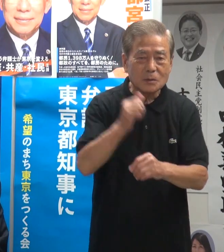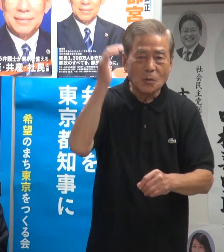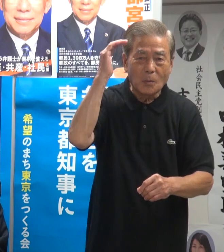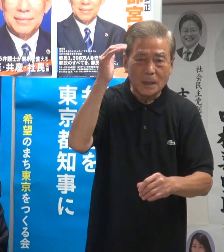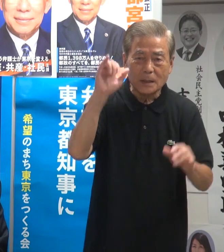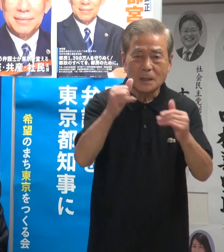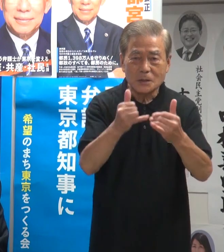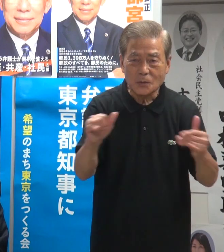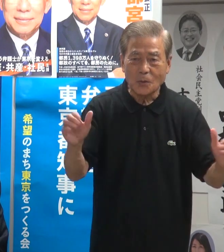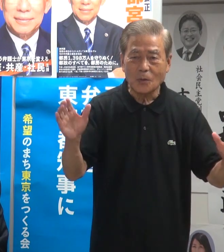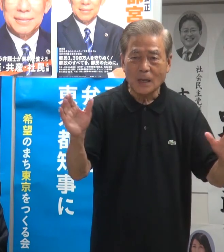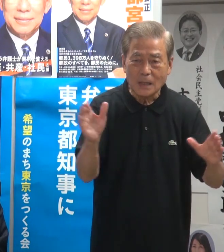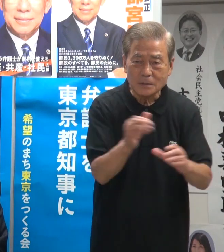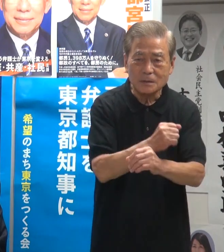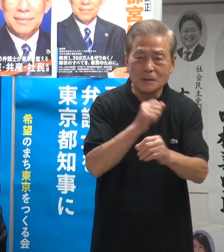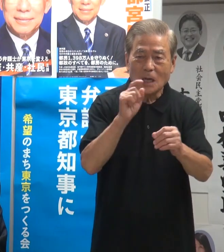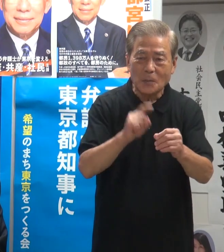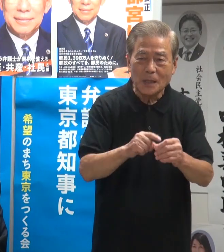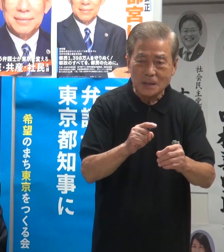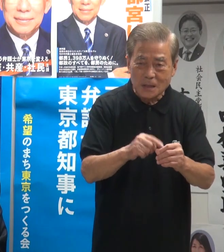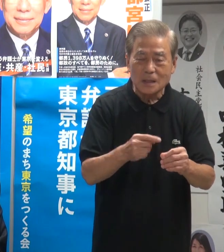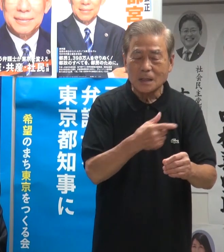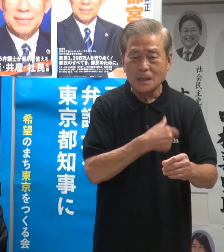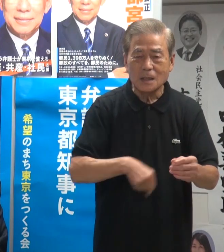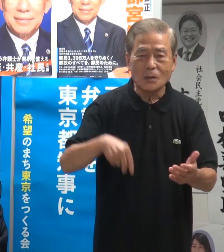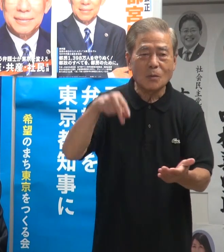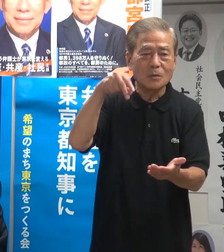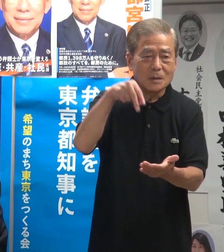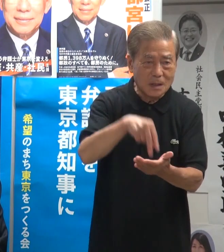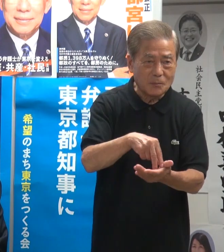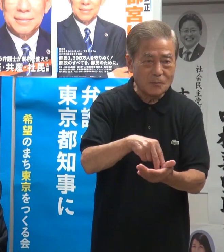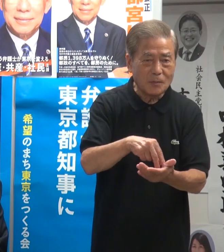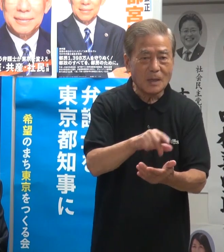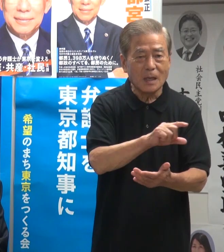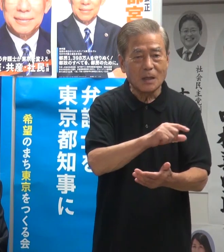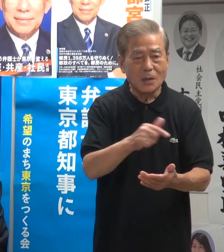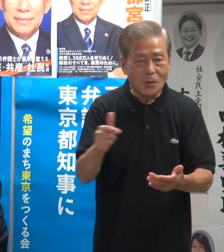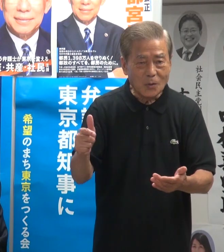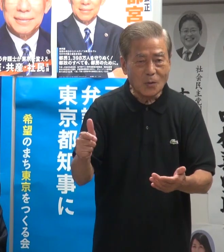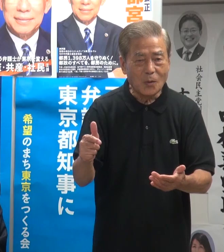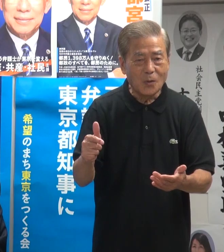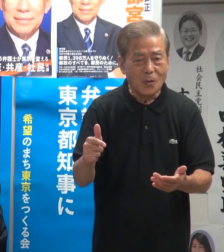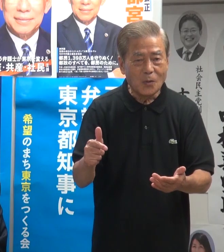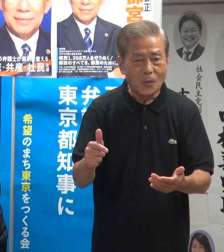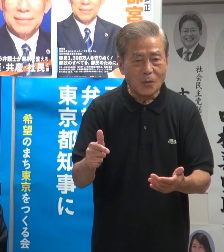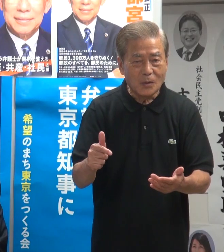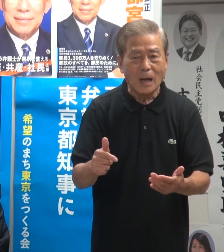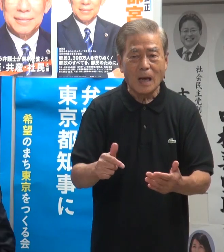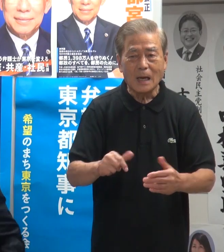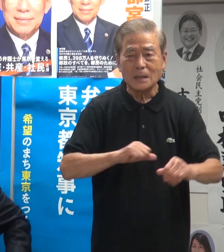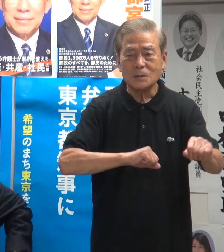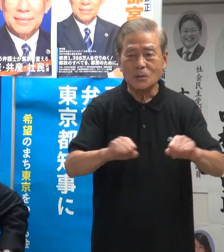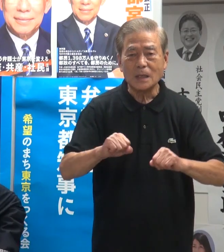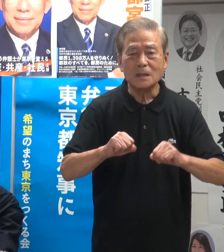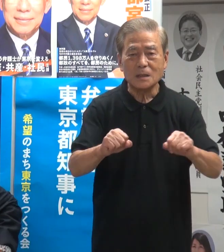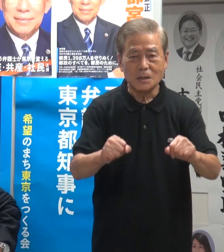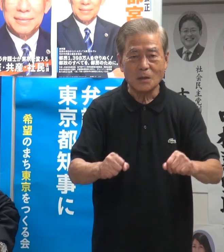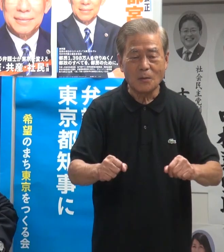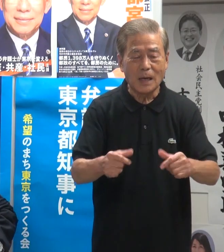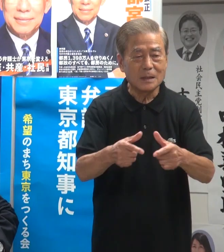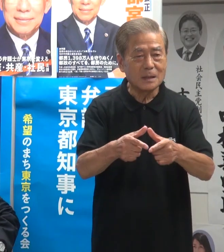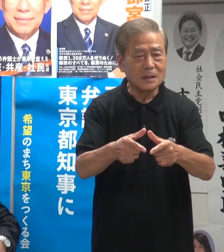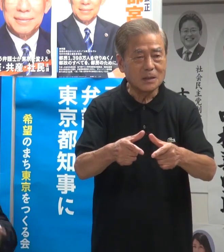思って、手を挙げたんですけど、そういう反貧困運動やってる人は、もうどんどん政治に出ていくべきですね。そういう活動家こそ